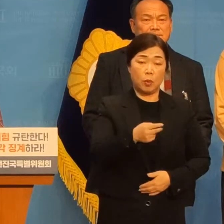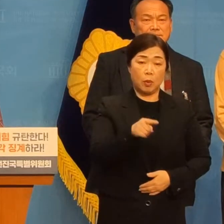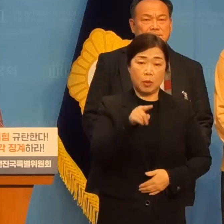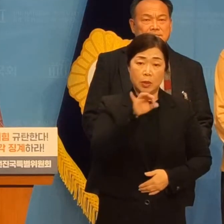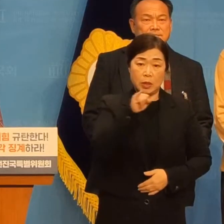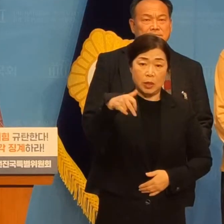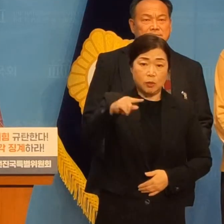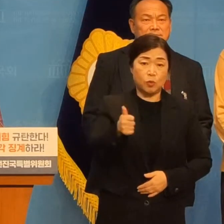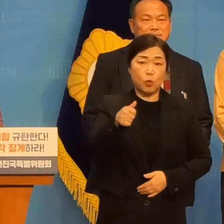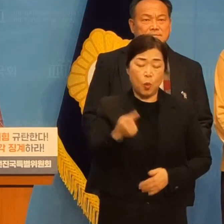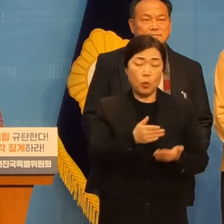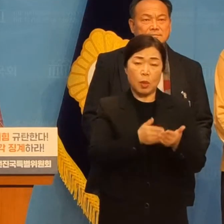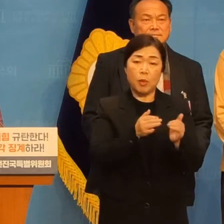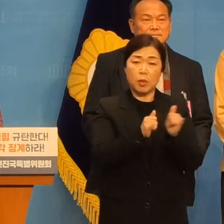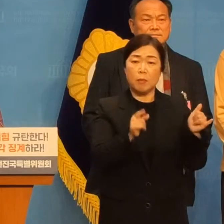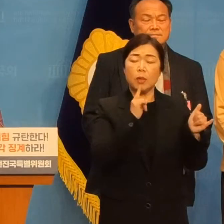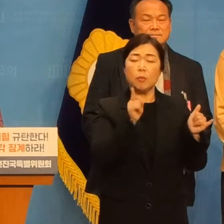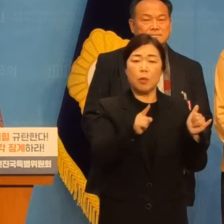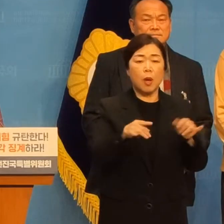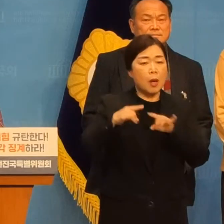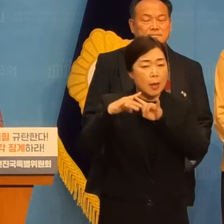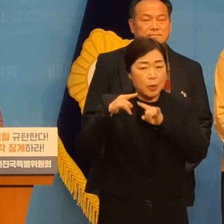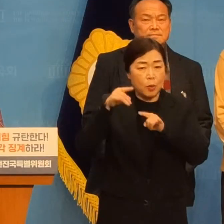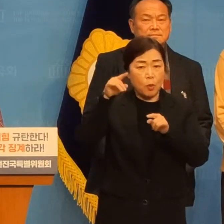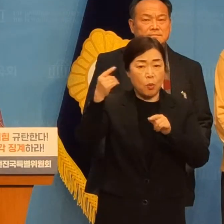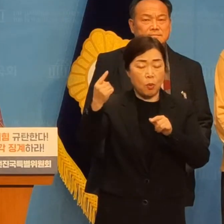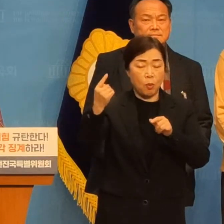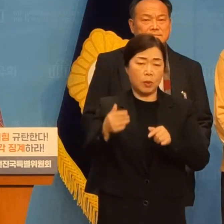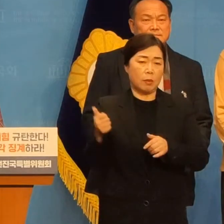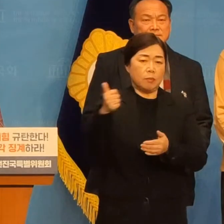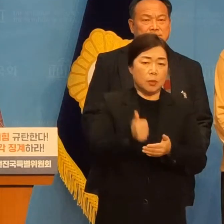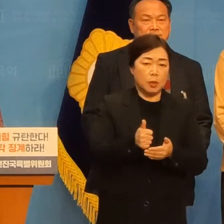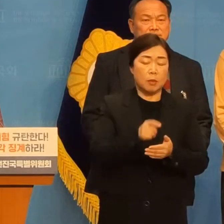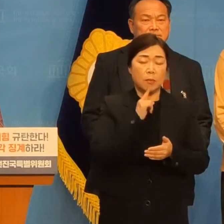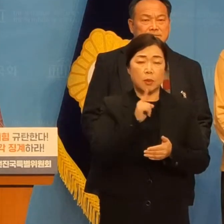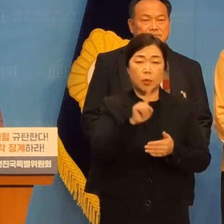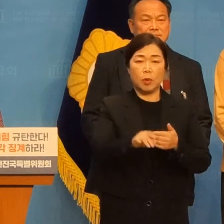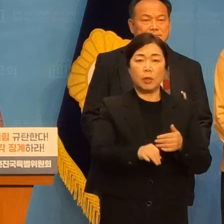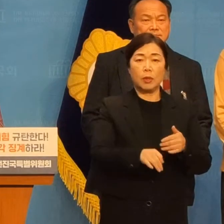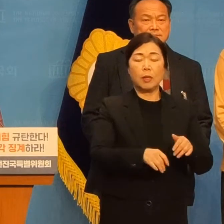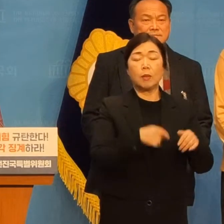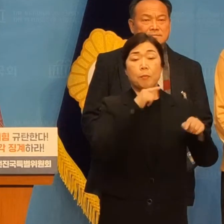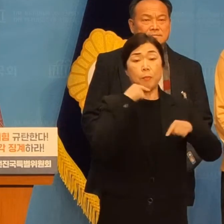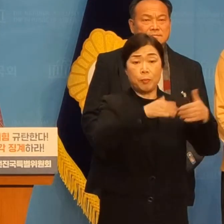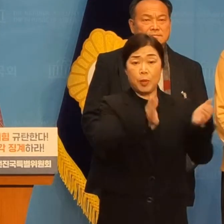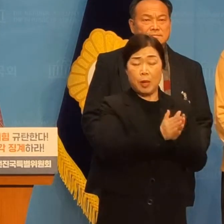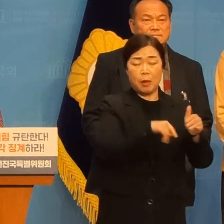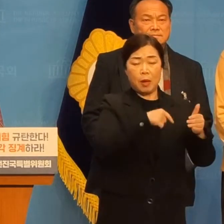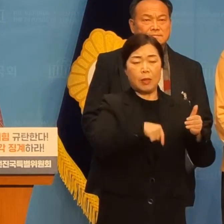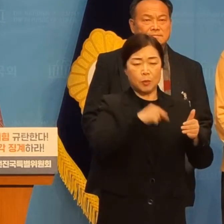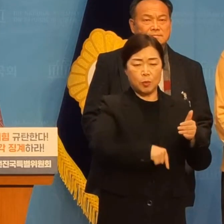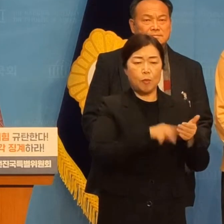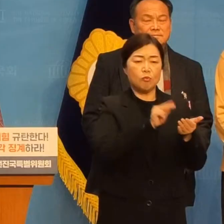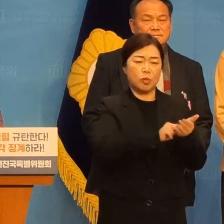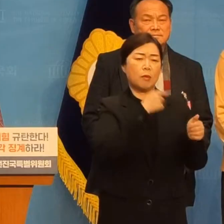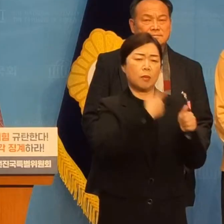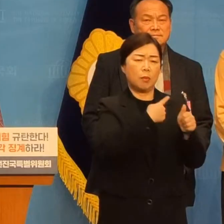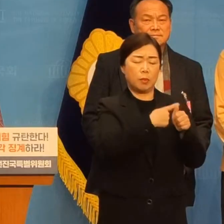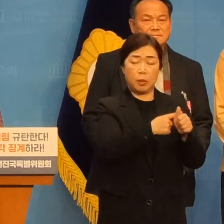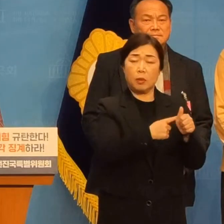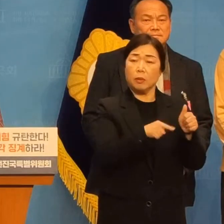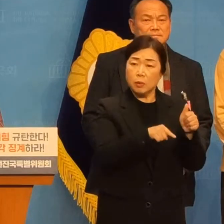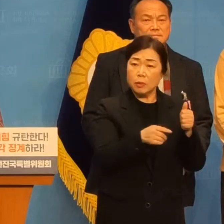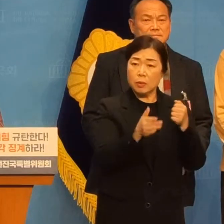라디오 방송에 나와 당론 반대자를 비판한 게 뭐가 문제냐라고 말했습니다.